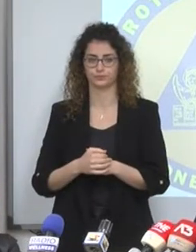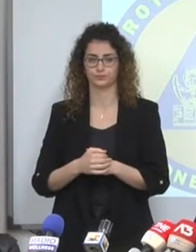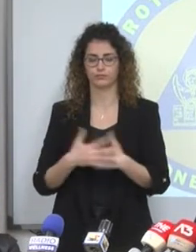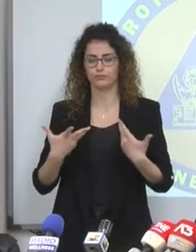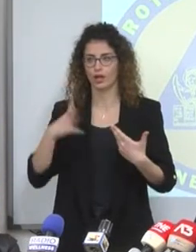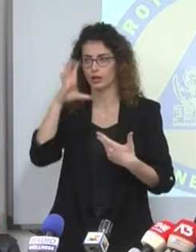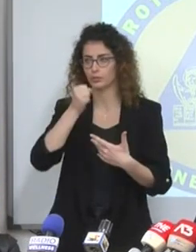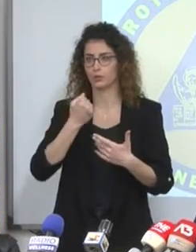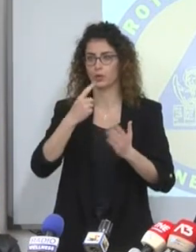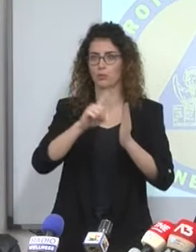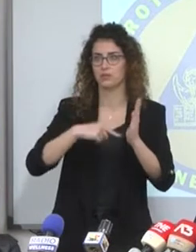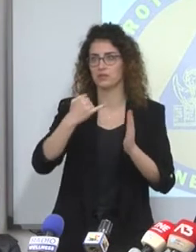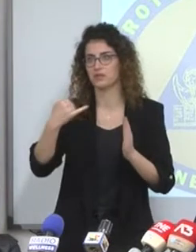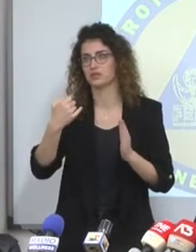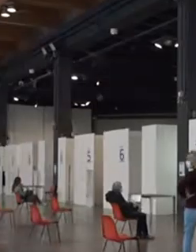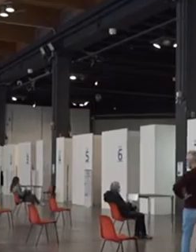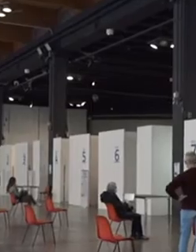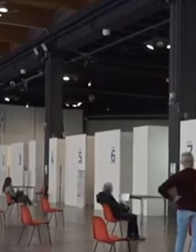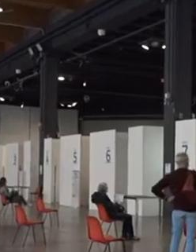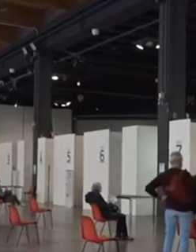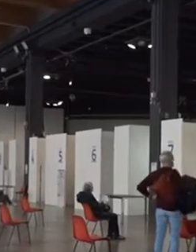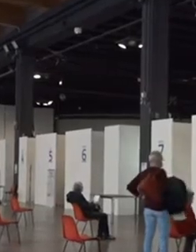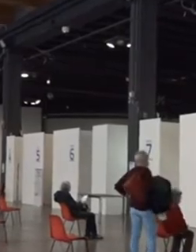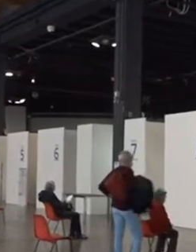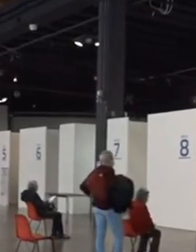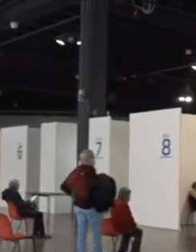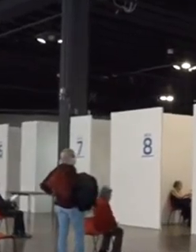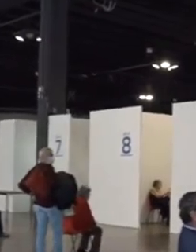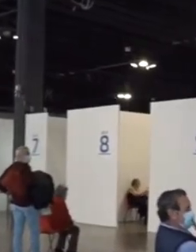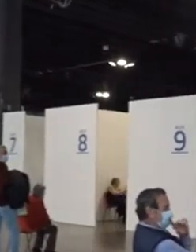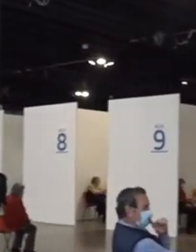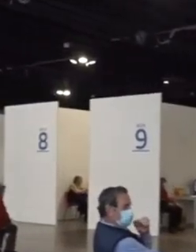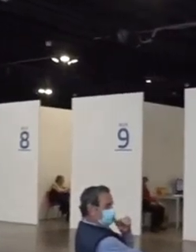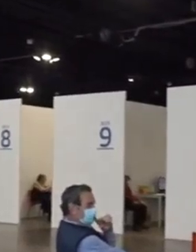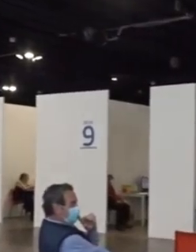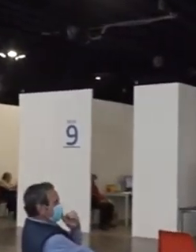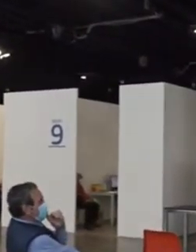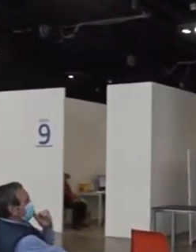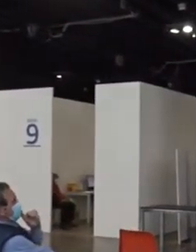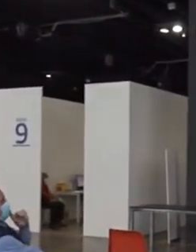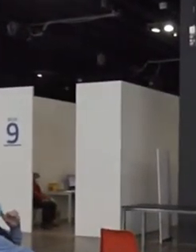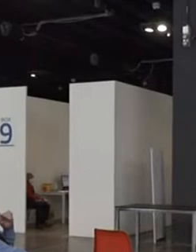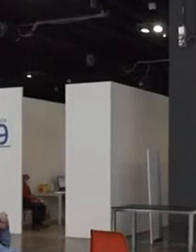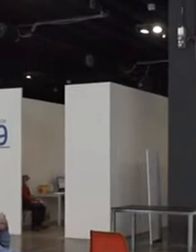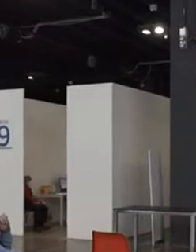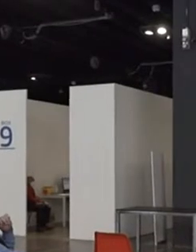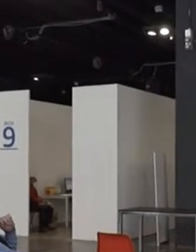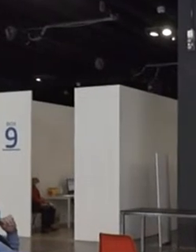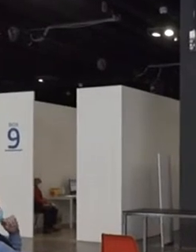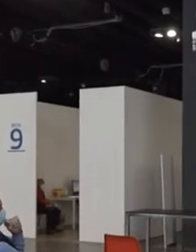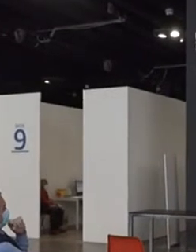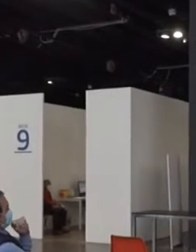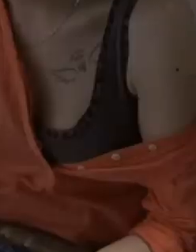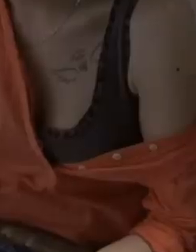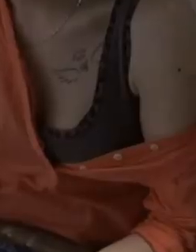veramente in un mese e mezzo due mesi fa tutti i veneti un mese e mezzo per vaccinare tutti i veneti questa è la potenza di fuoco della regione ma mancano le